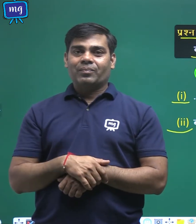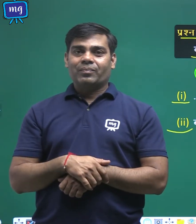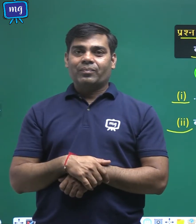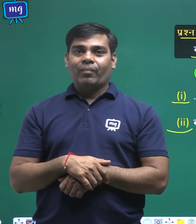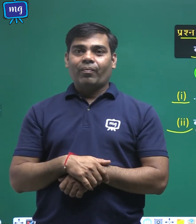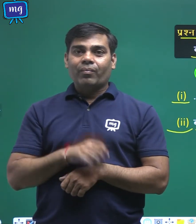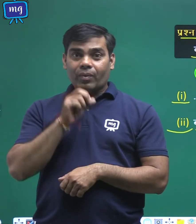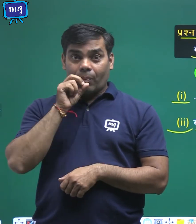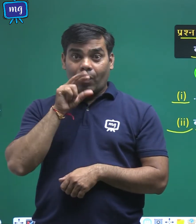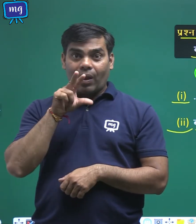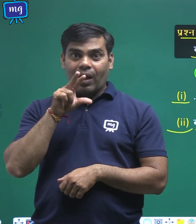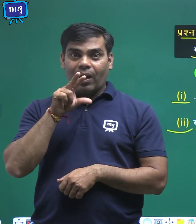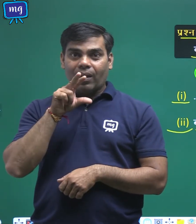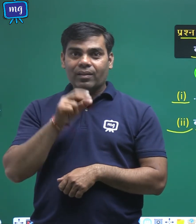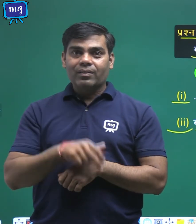बोला